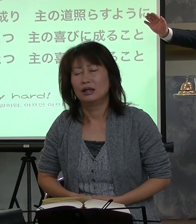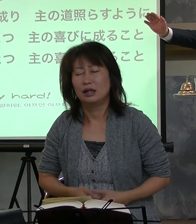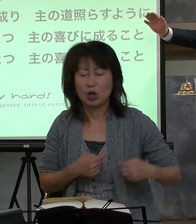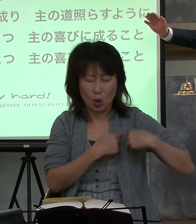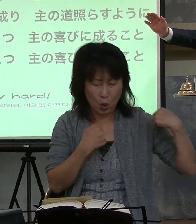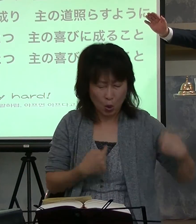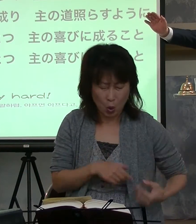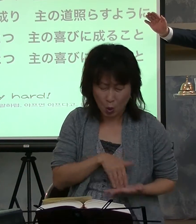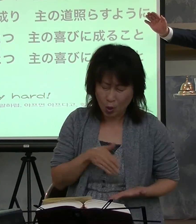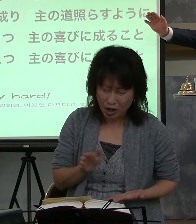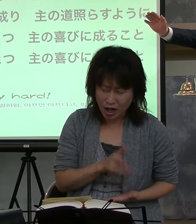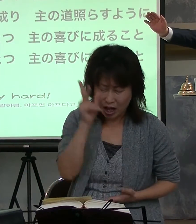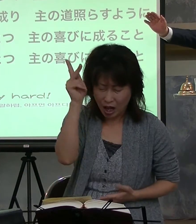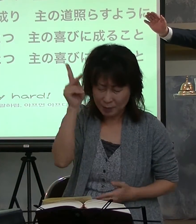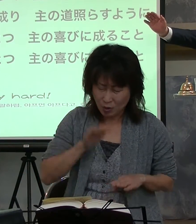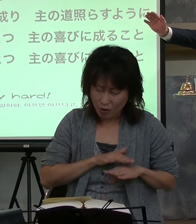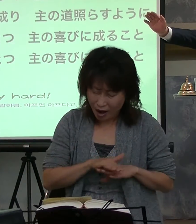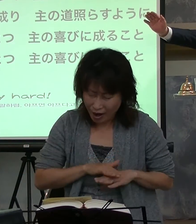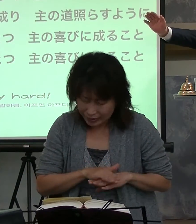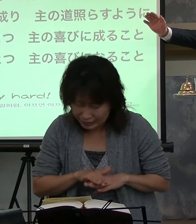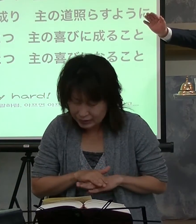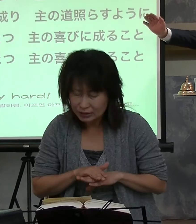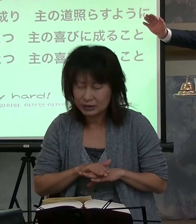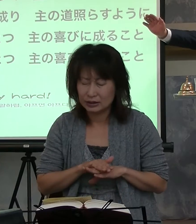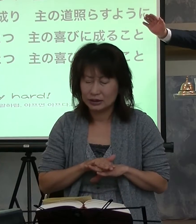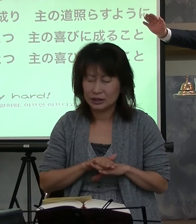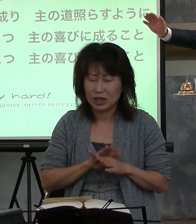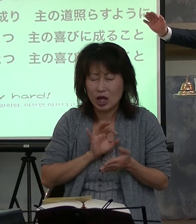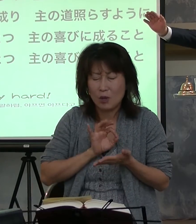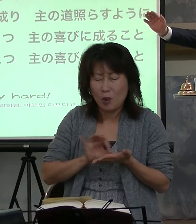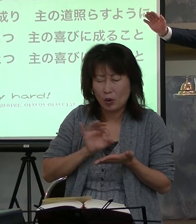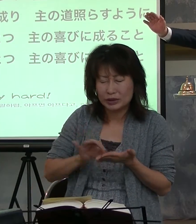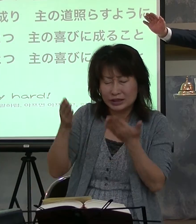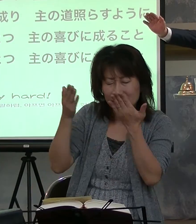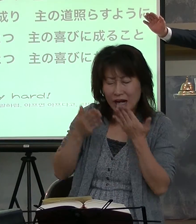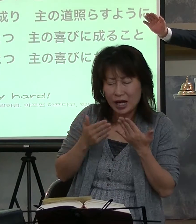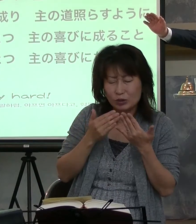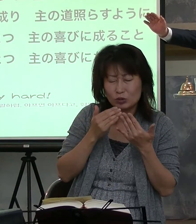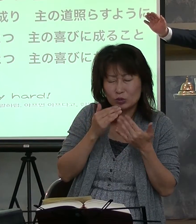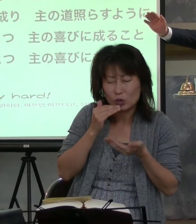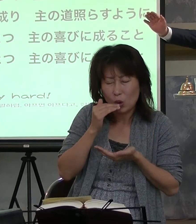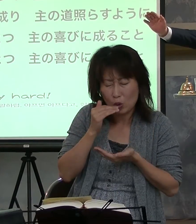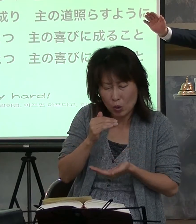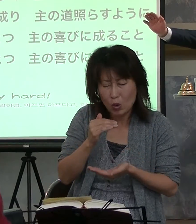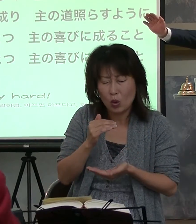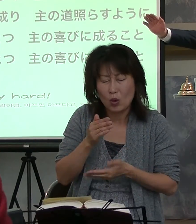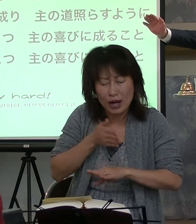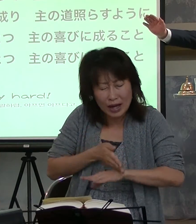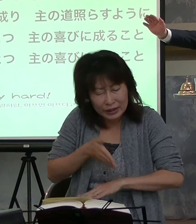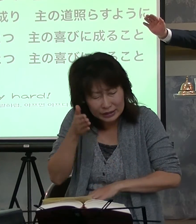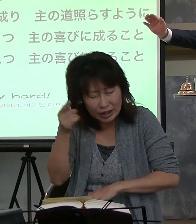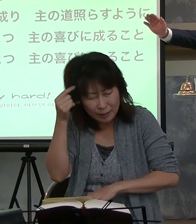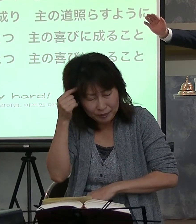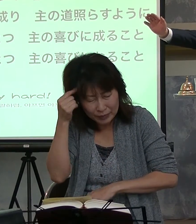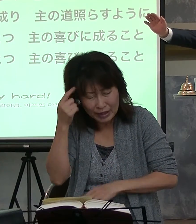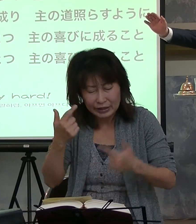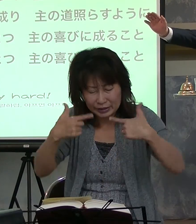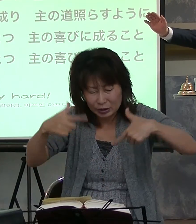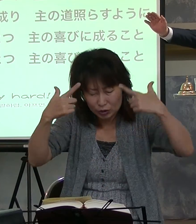心から神を愛し、用いられることを感謝し、一面へり下